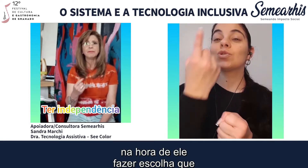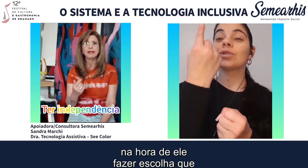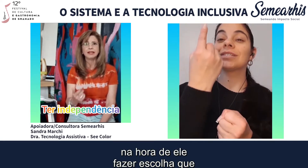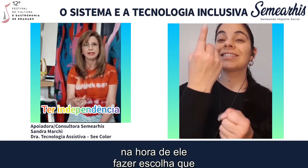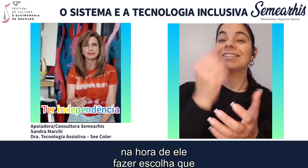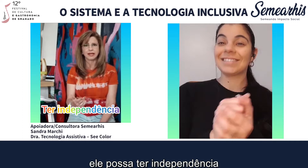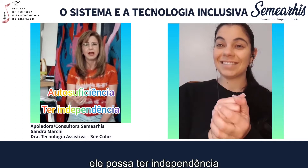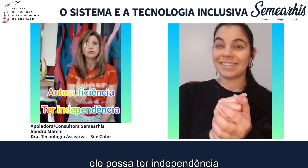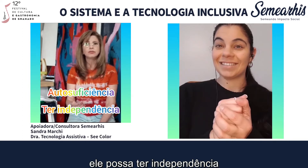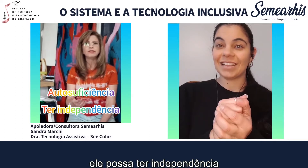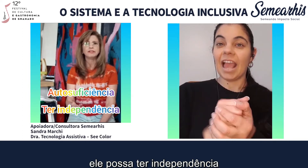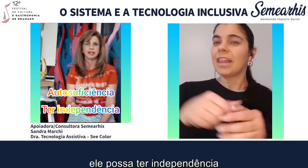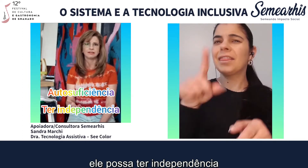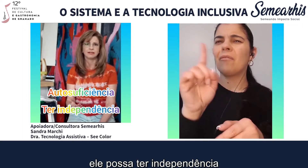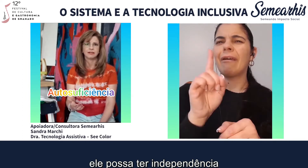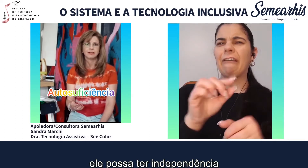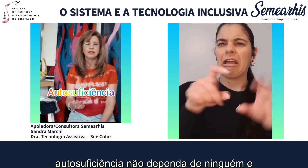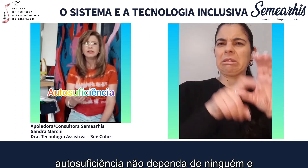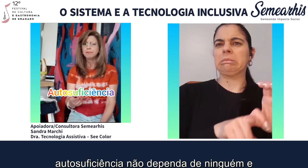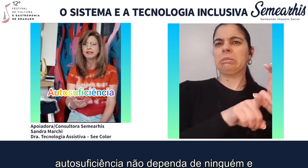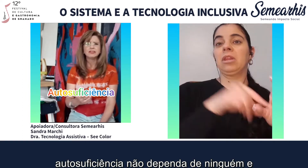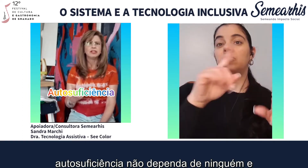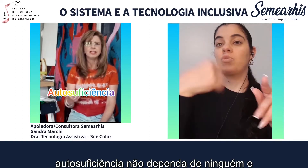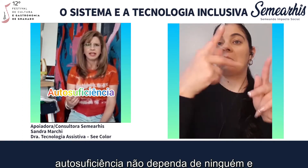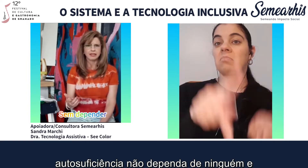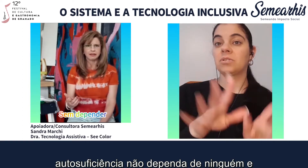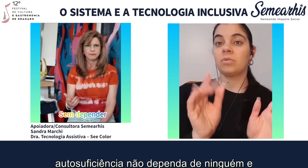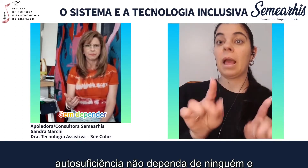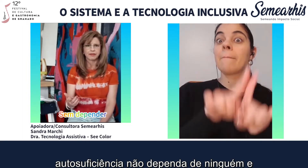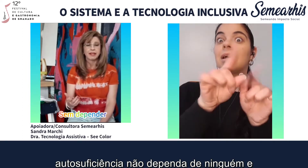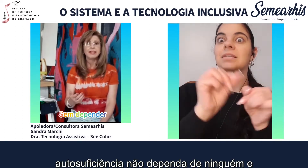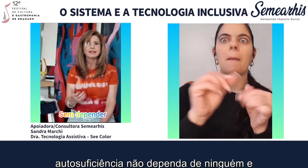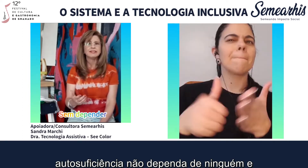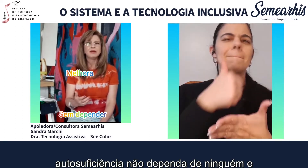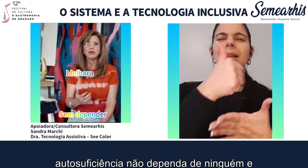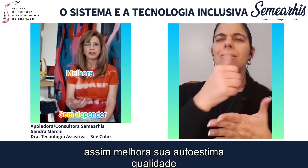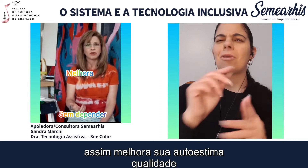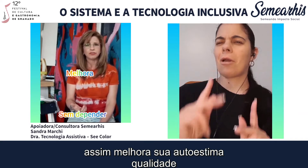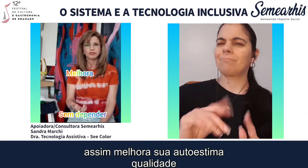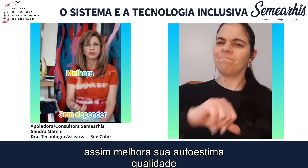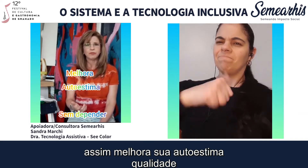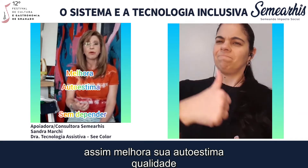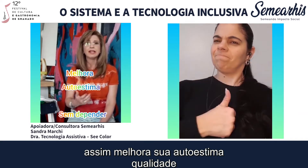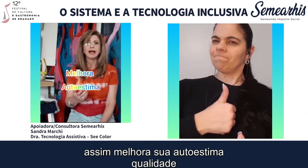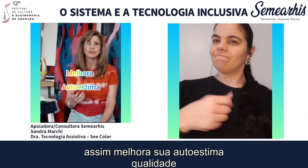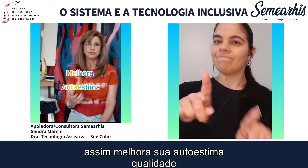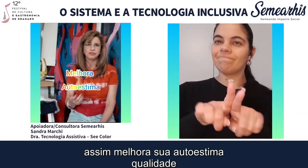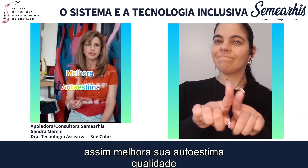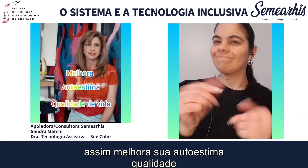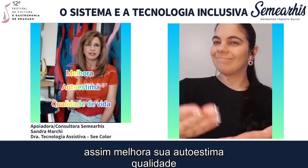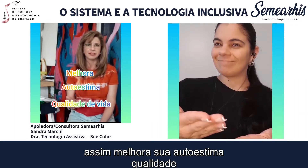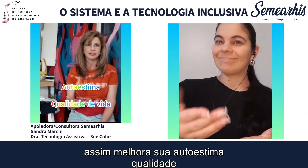ter independência, autossuficiência, não dependa de ninguém, e assim melhora sua autoestima, qualidade